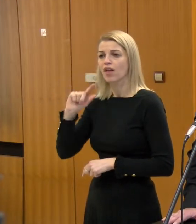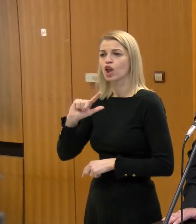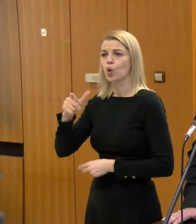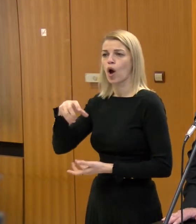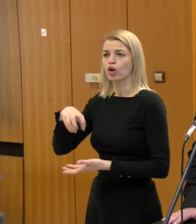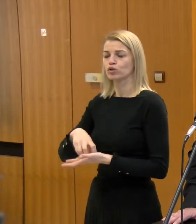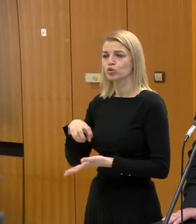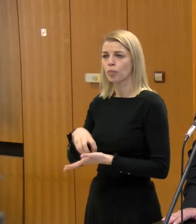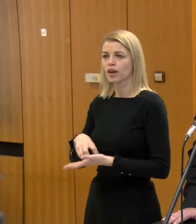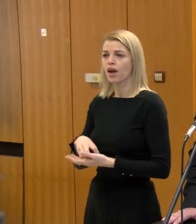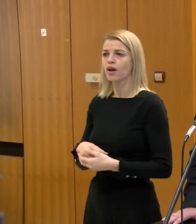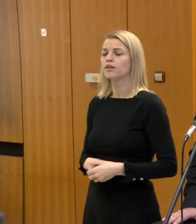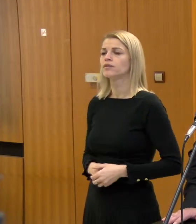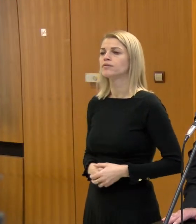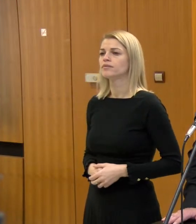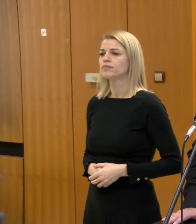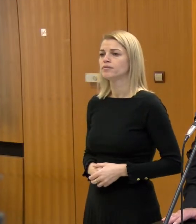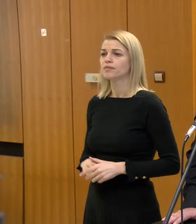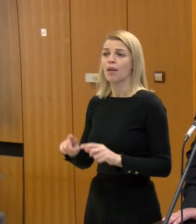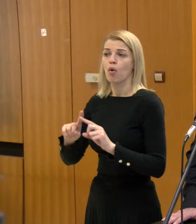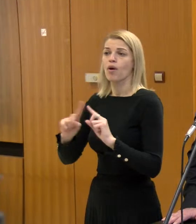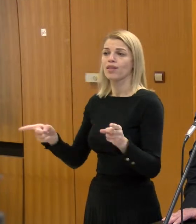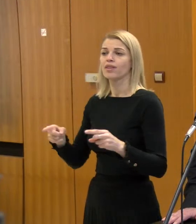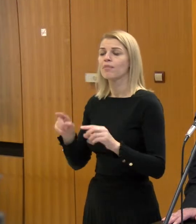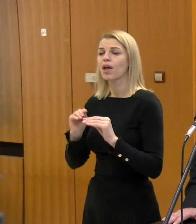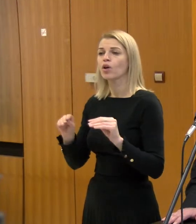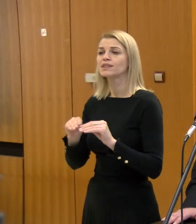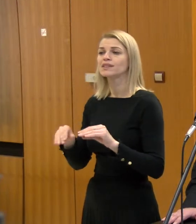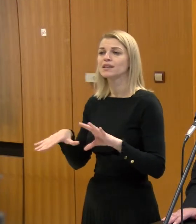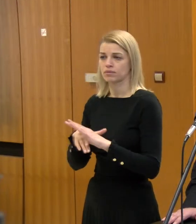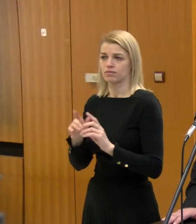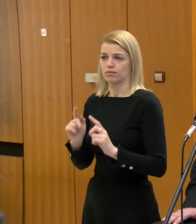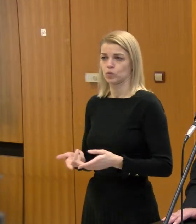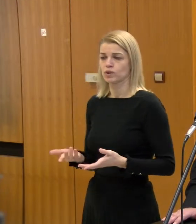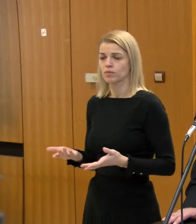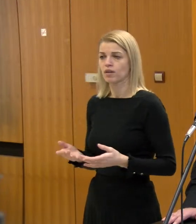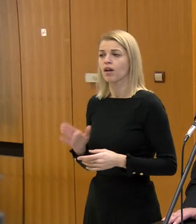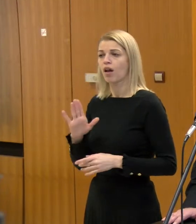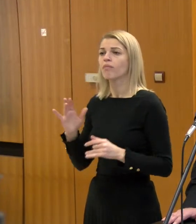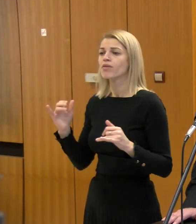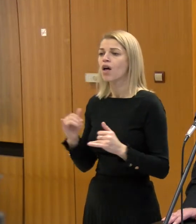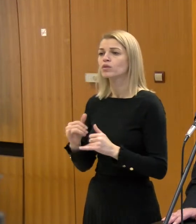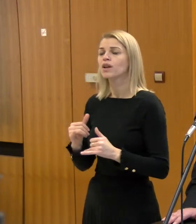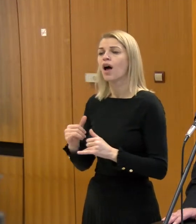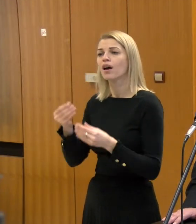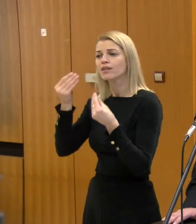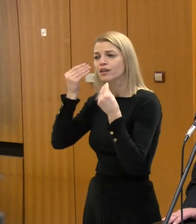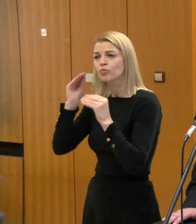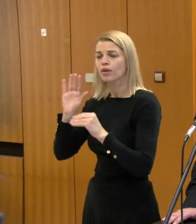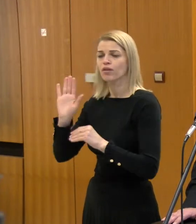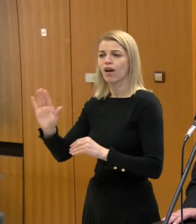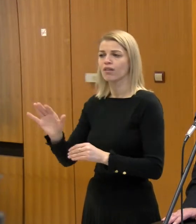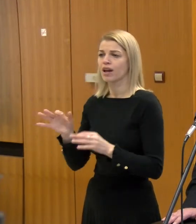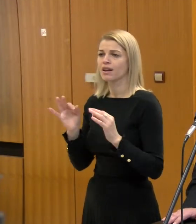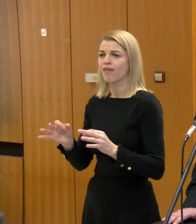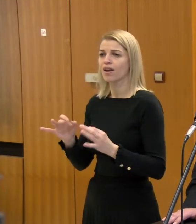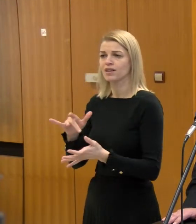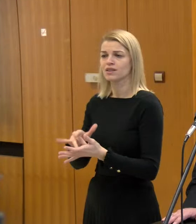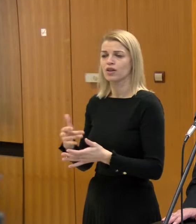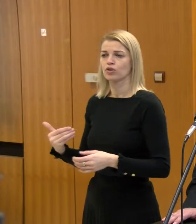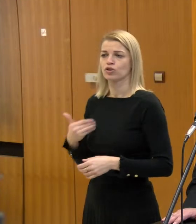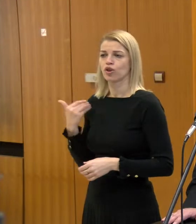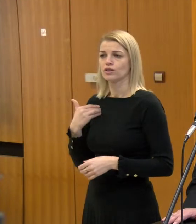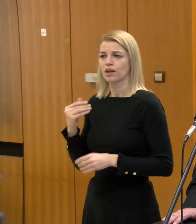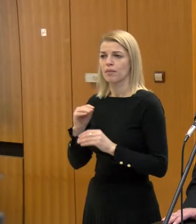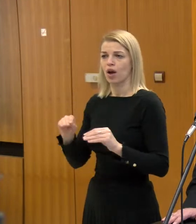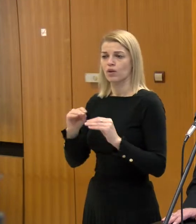druhého stupňa dokonca, čo musia iní pedagogickí zamestnanci, ale naozaj rešpektovať ich kvalitné aj stredoškolské